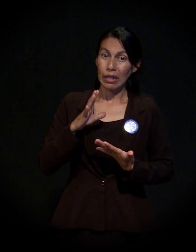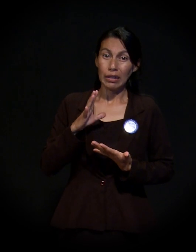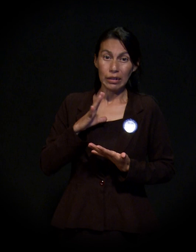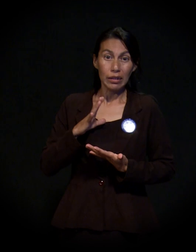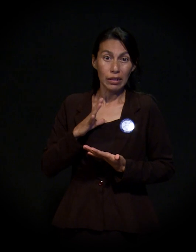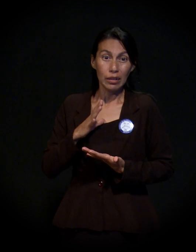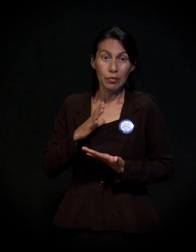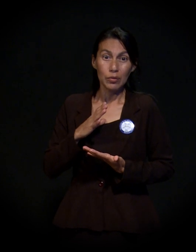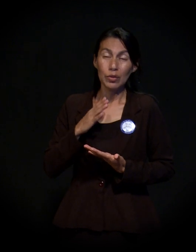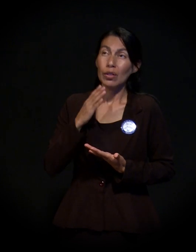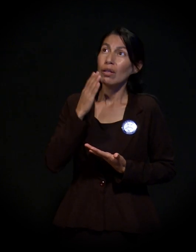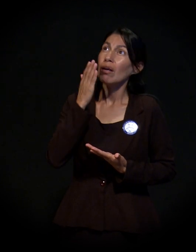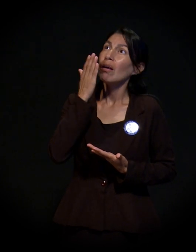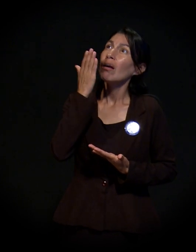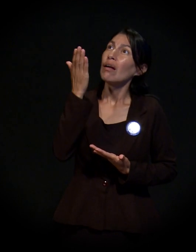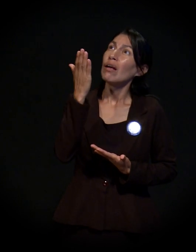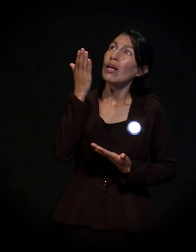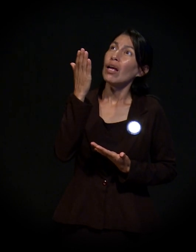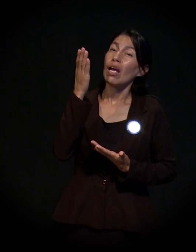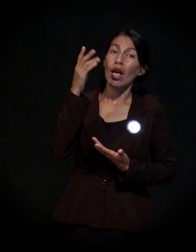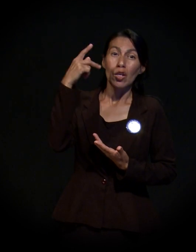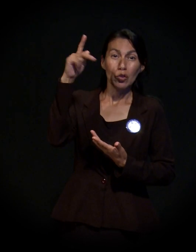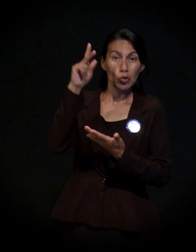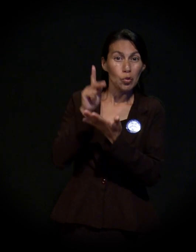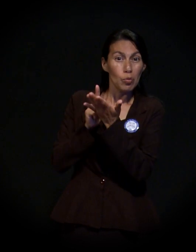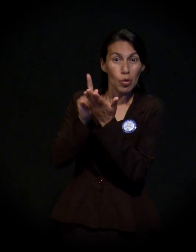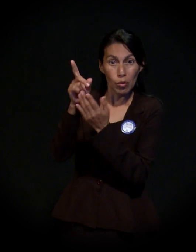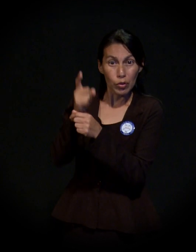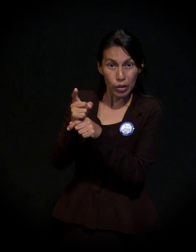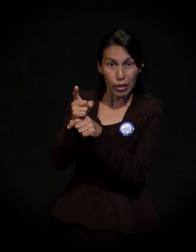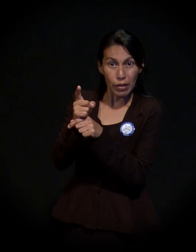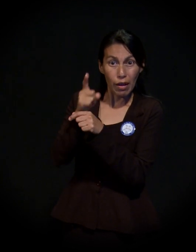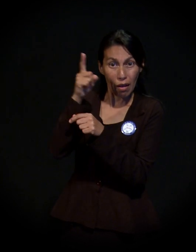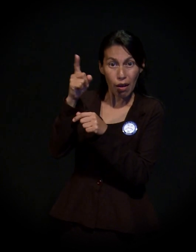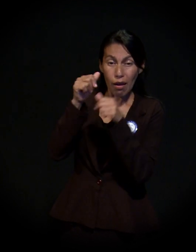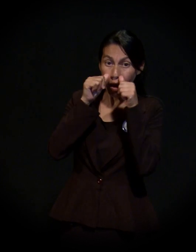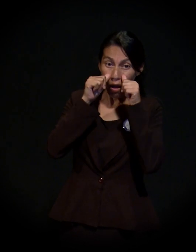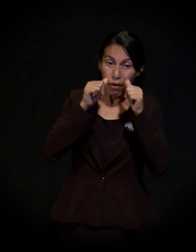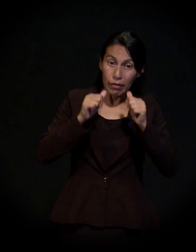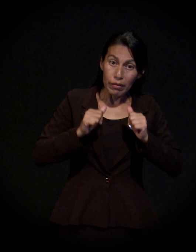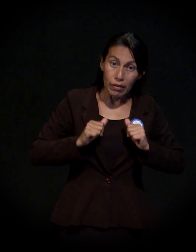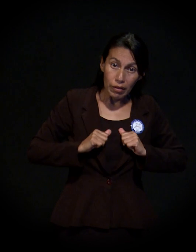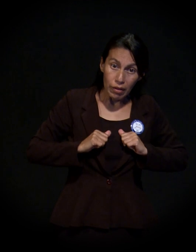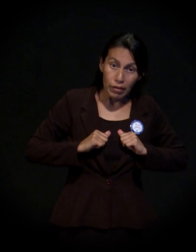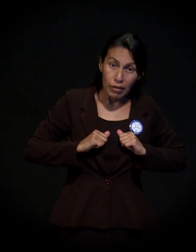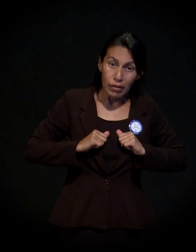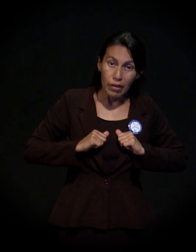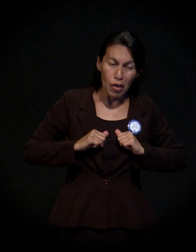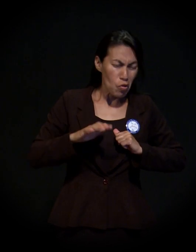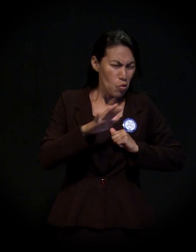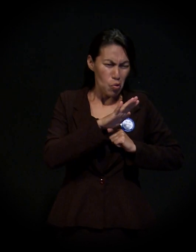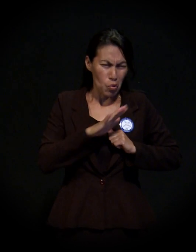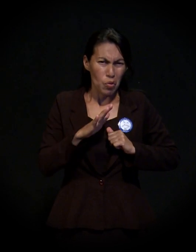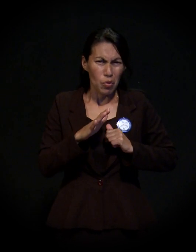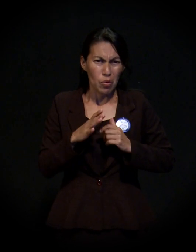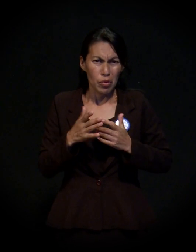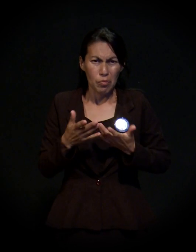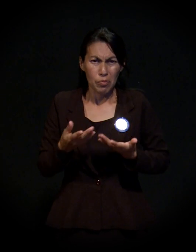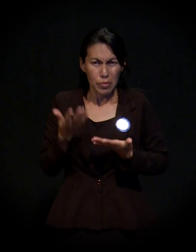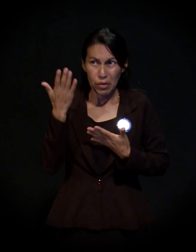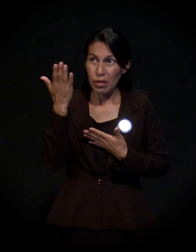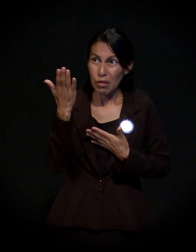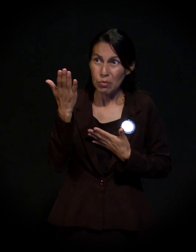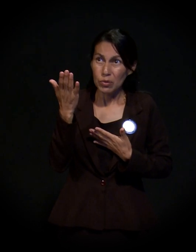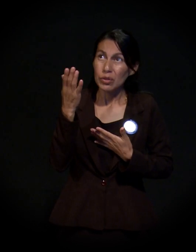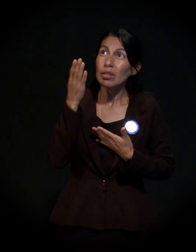si pedimos algo conforme a su voluntad, Él nos oye en cualquier cosa que pidamos. Sabemos